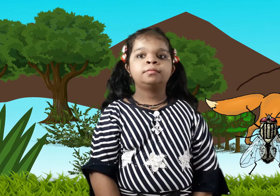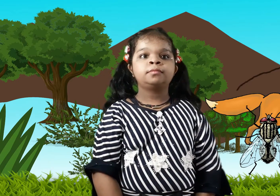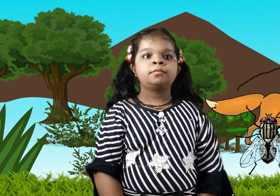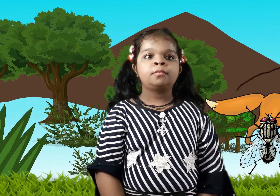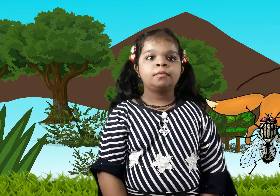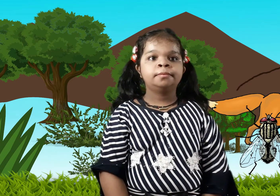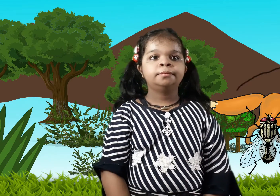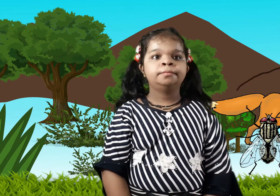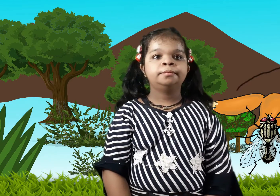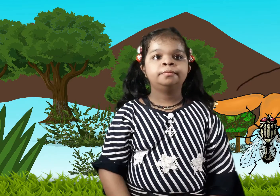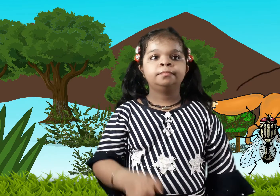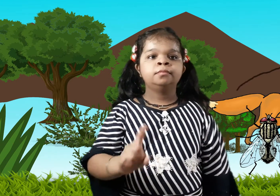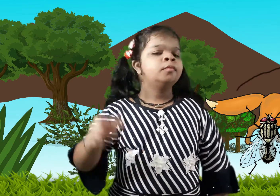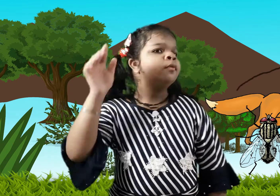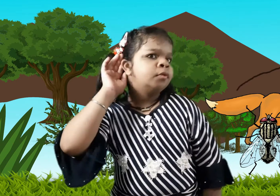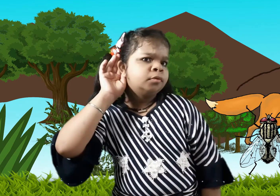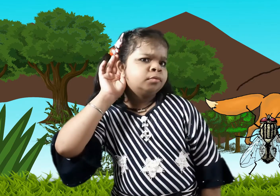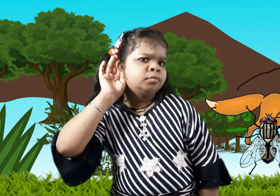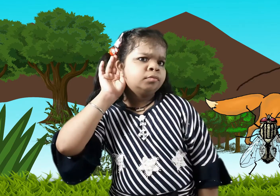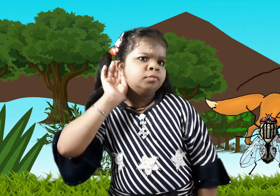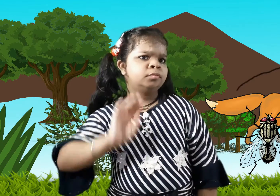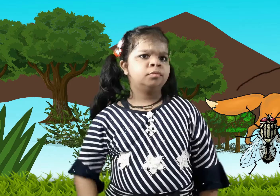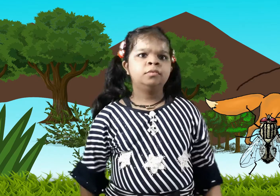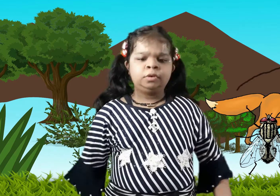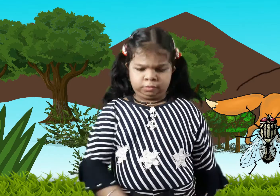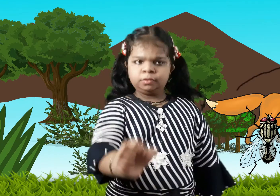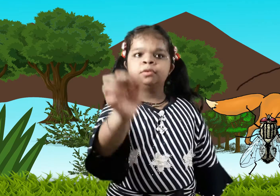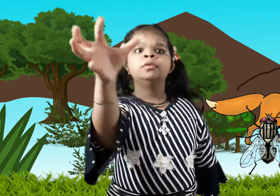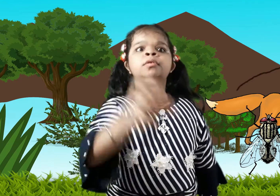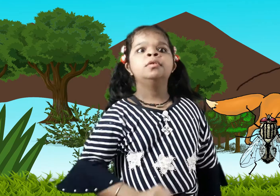यह सुनकर मक्खी गुस्से से लाल हो उठी